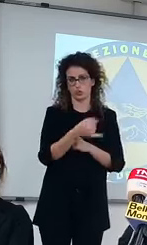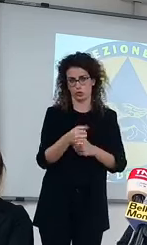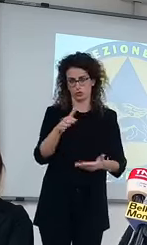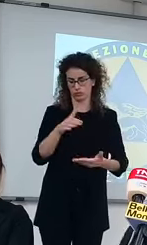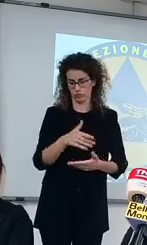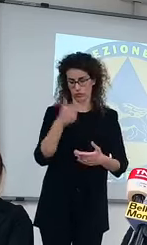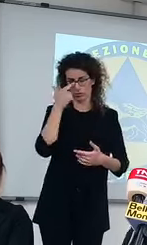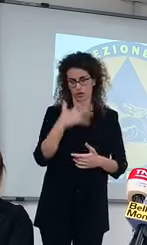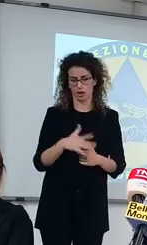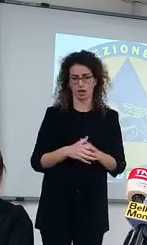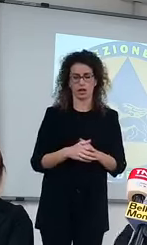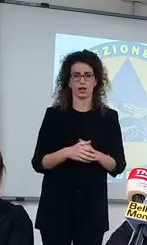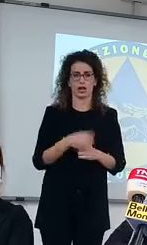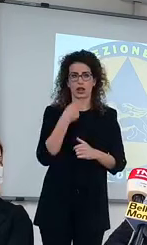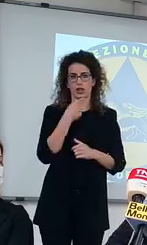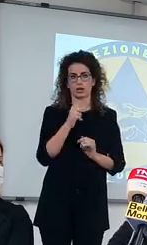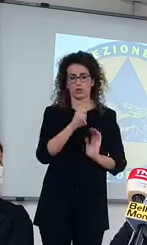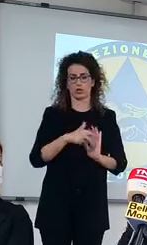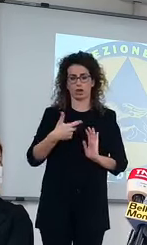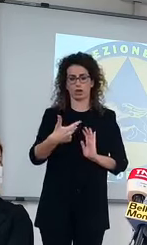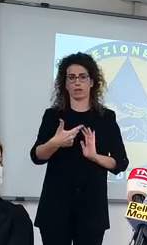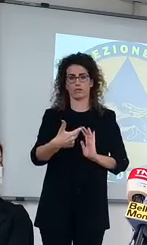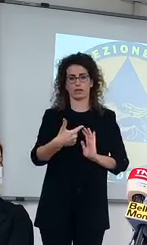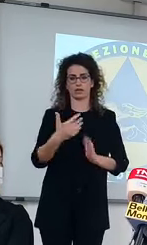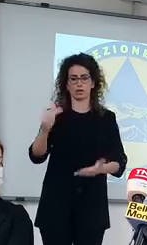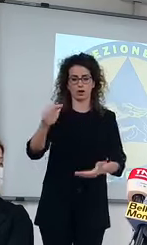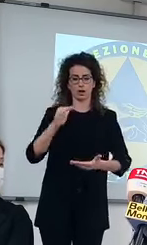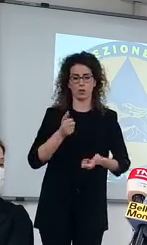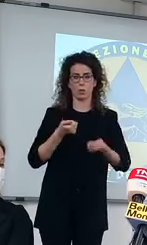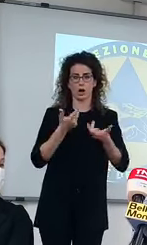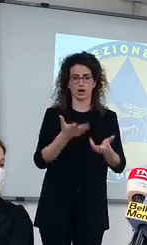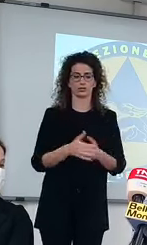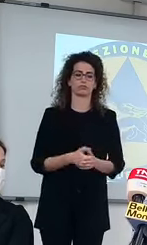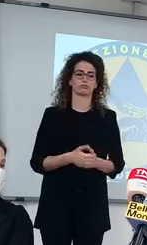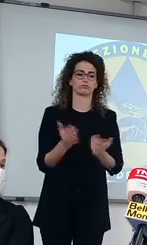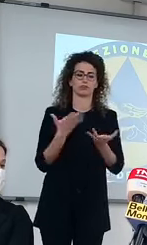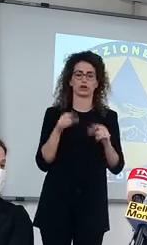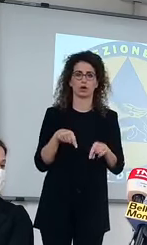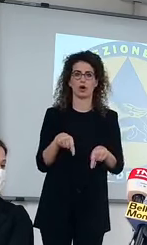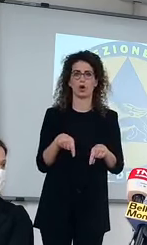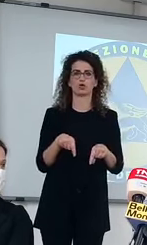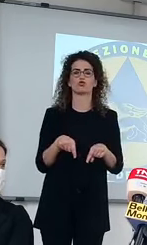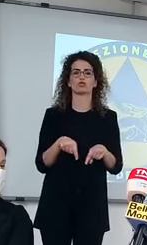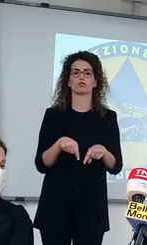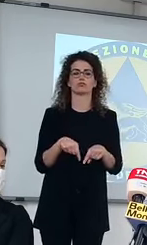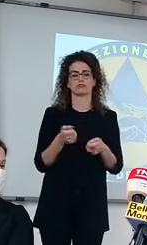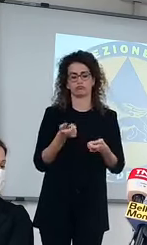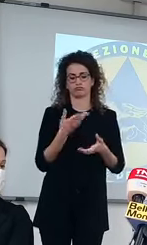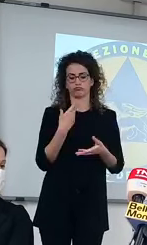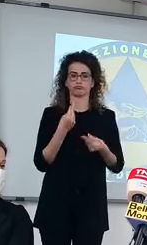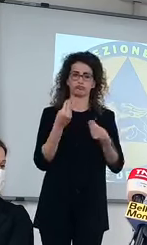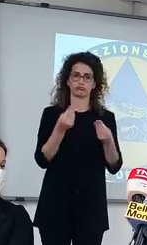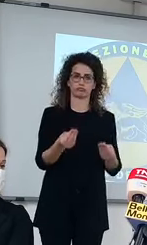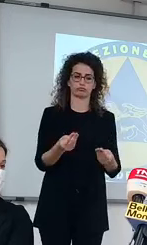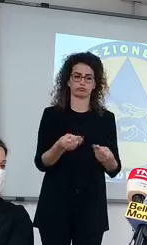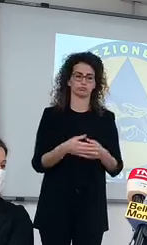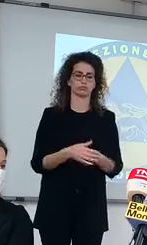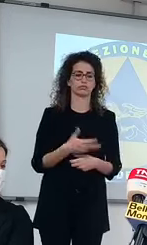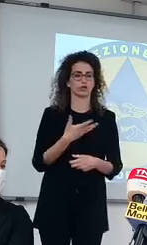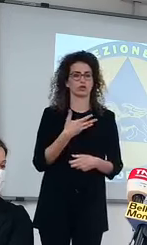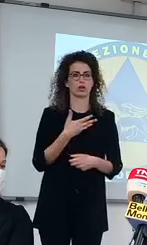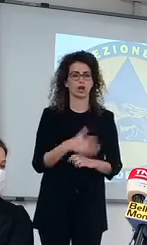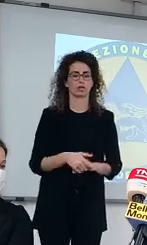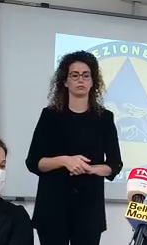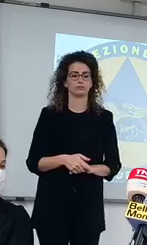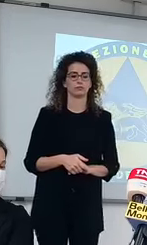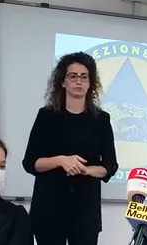certezza, e vi dico nel trimestre quanto è arrivato. Certo è che noi oggi, per darvi un dato, abbiamo,